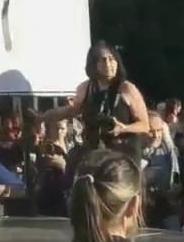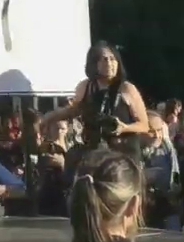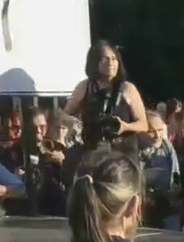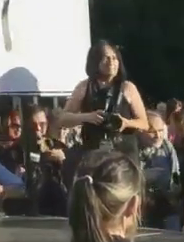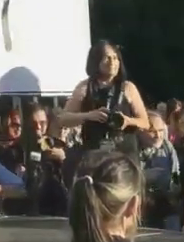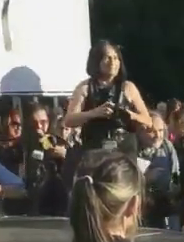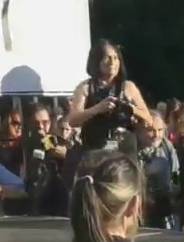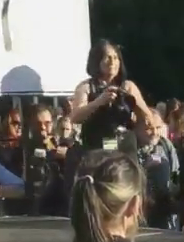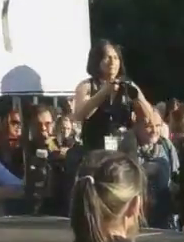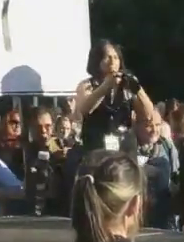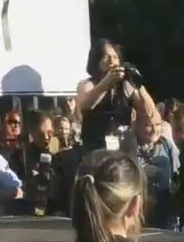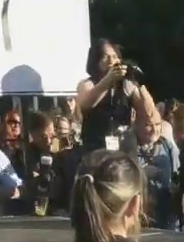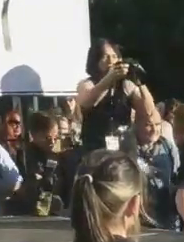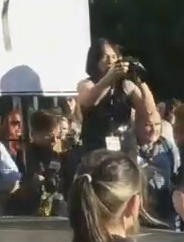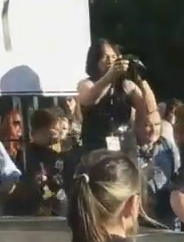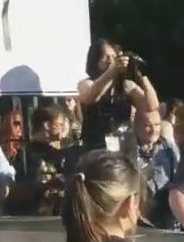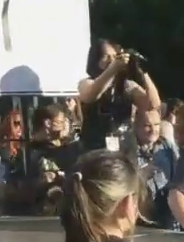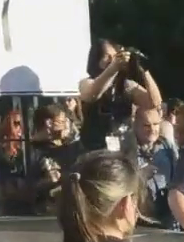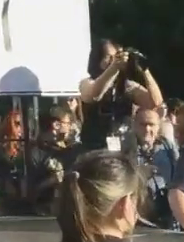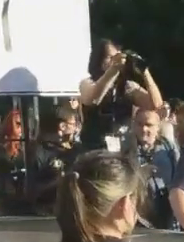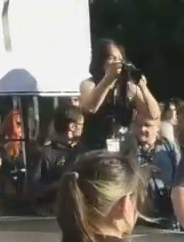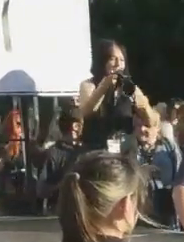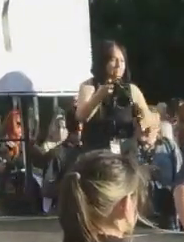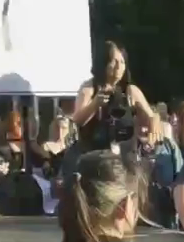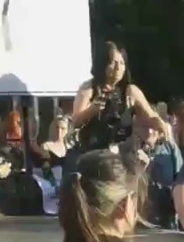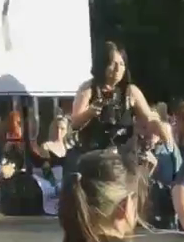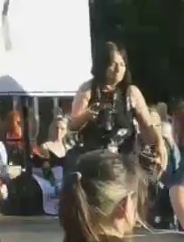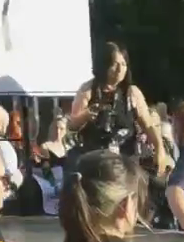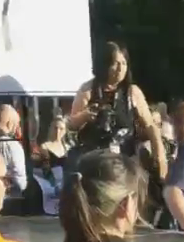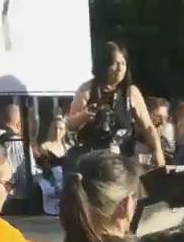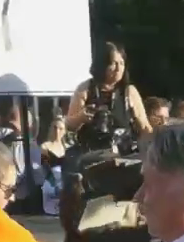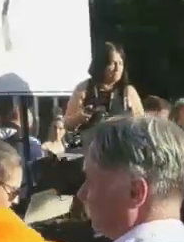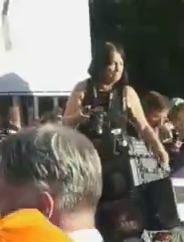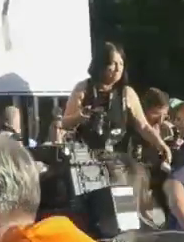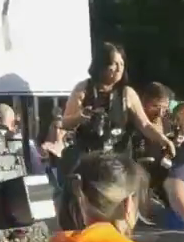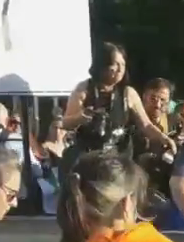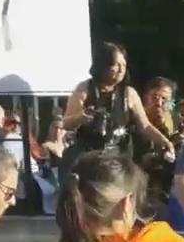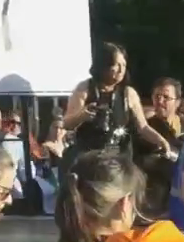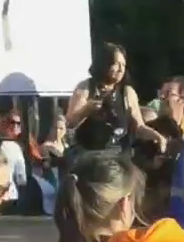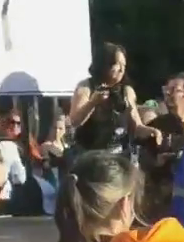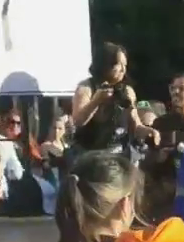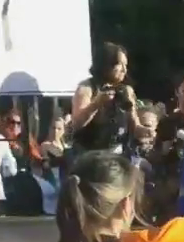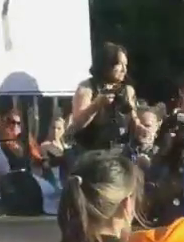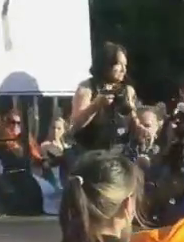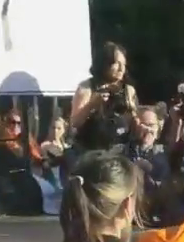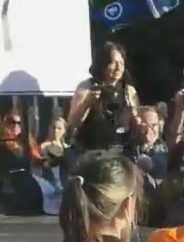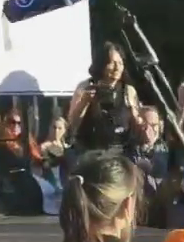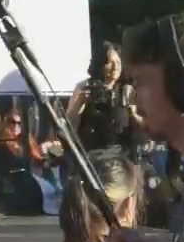Thank you.